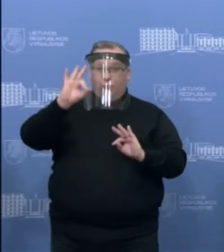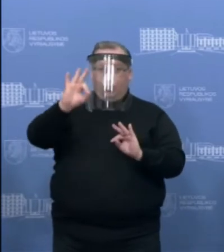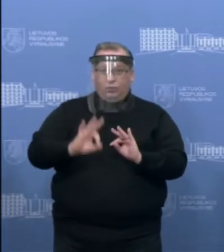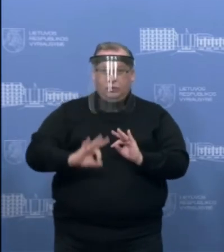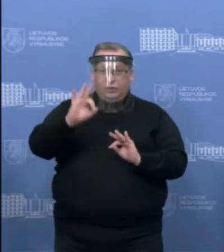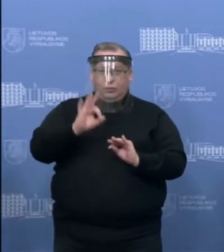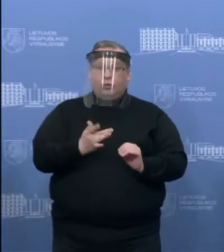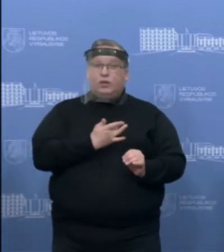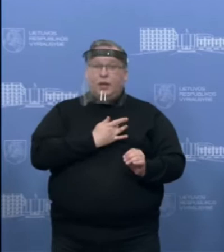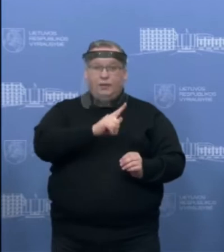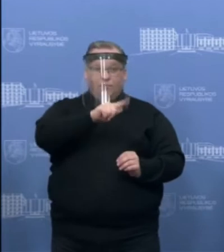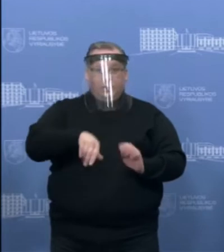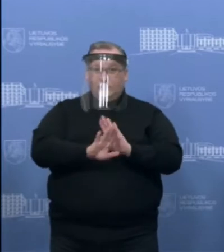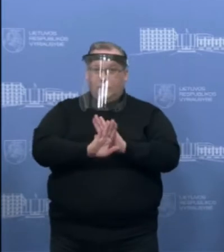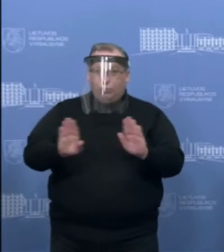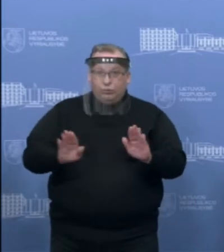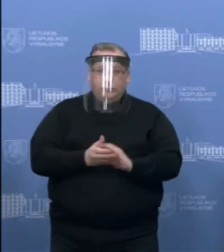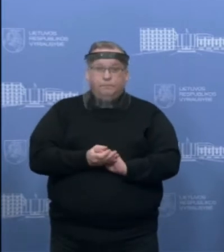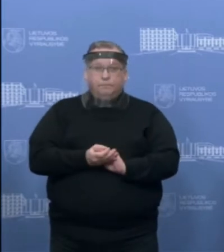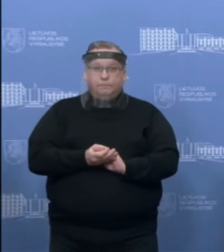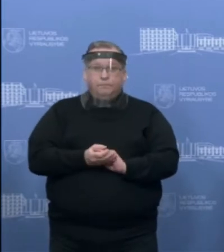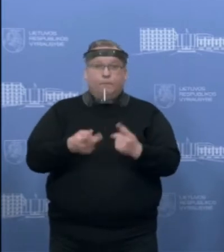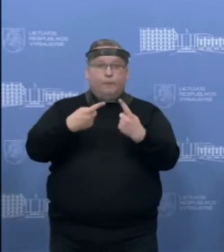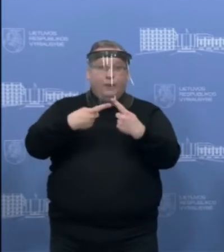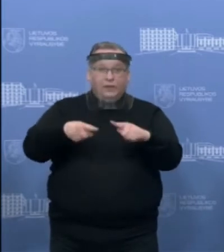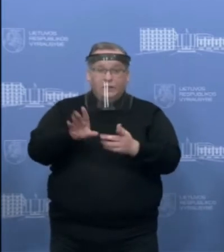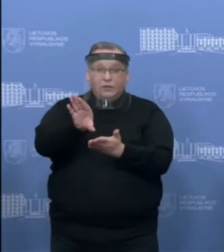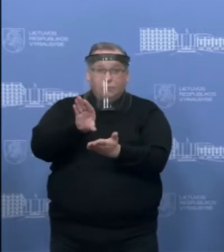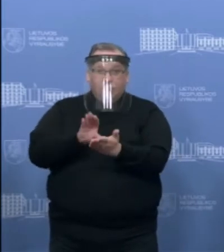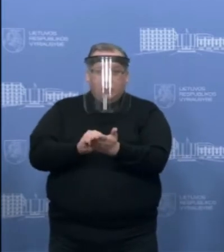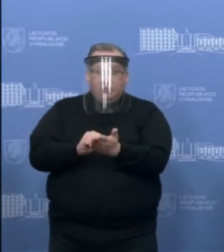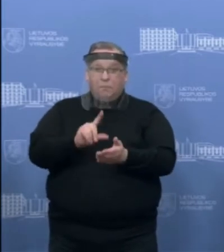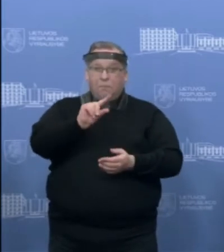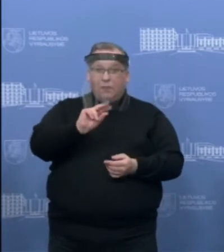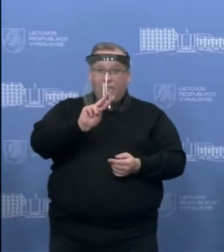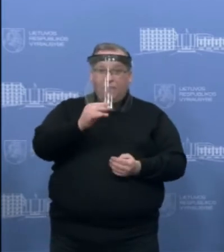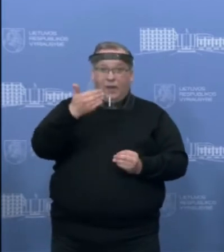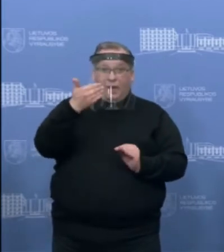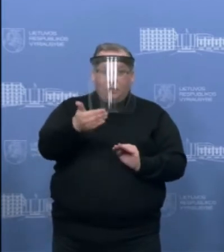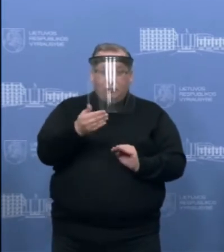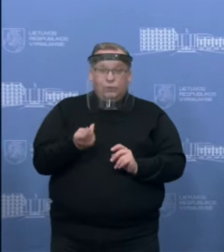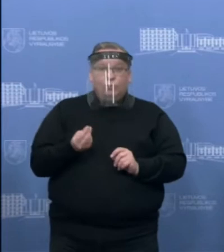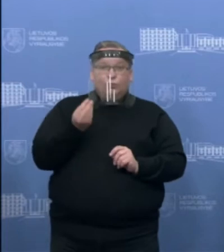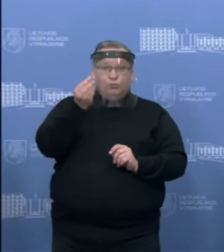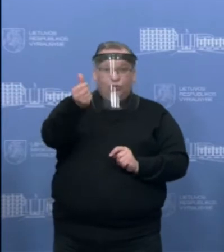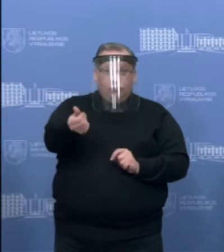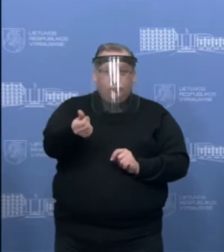nevykdant išieškojimų. Na ir kitas pavyzdys, vien iš pridėtinės vertės